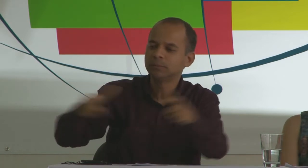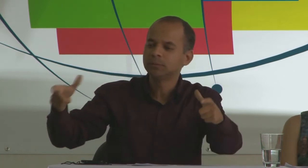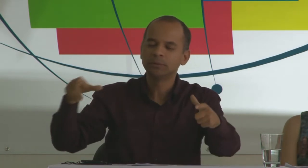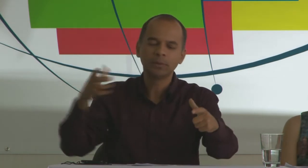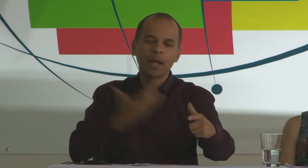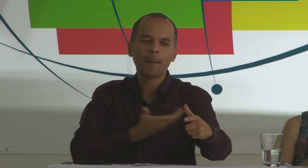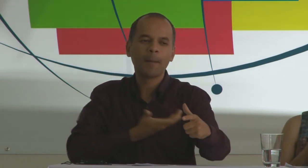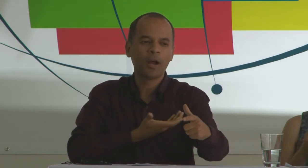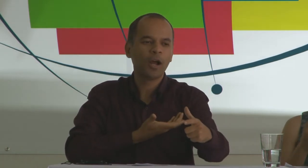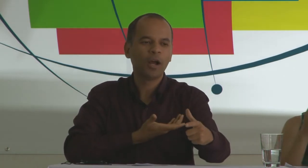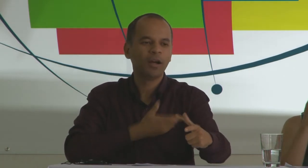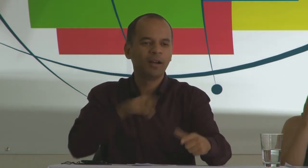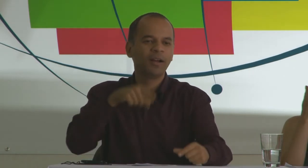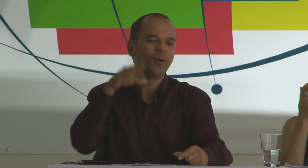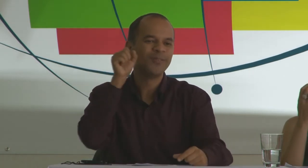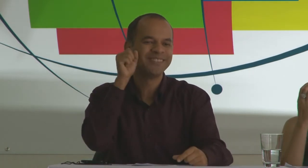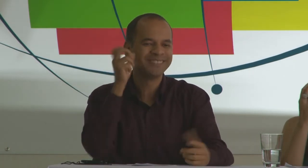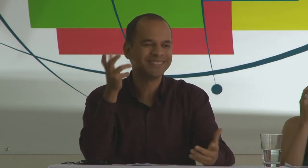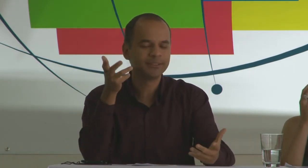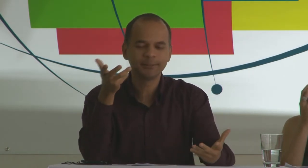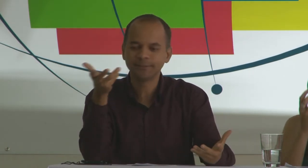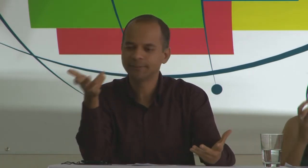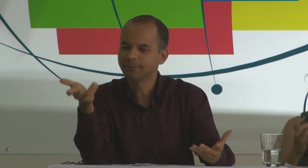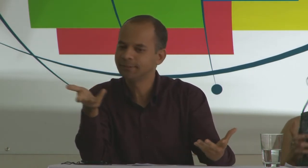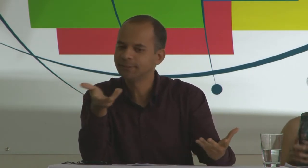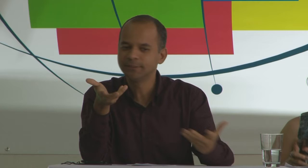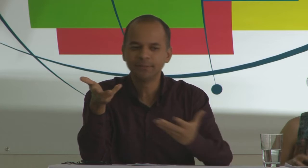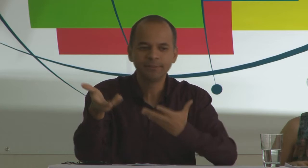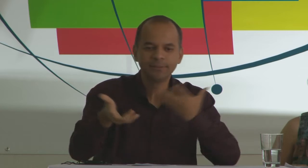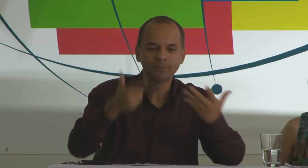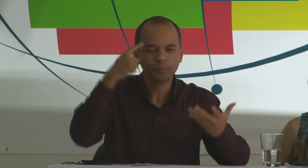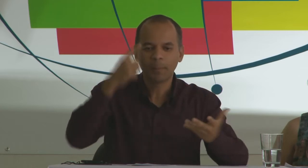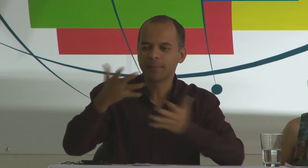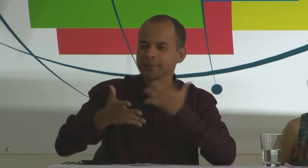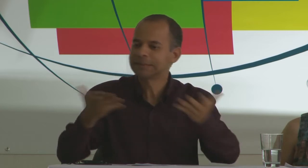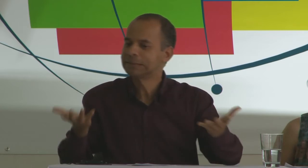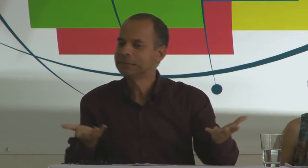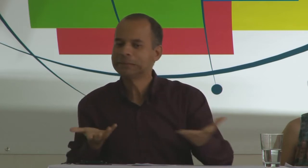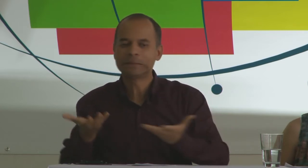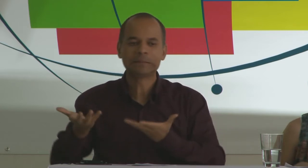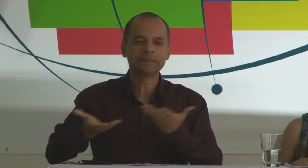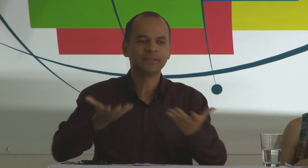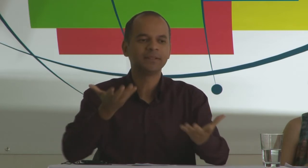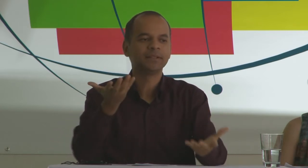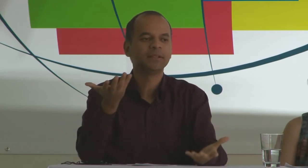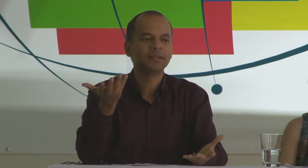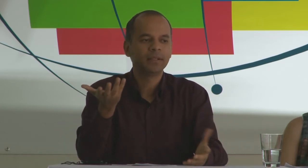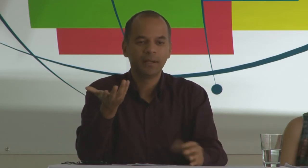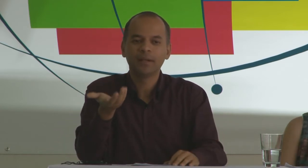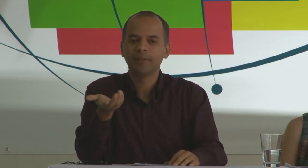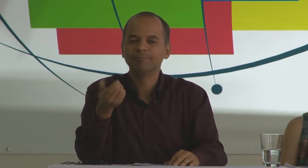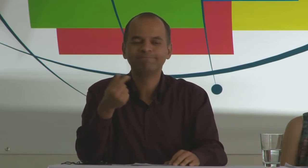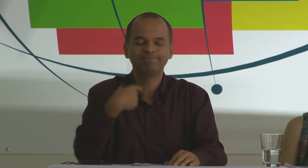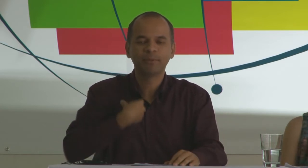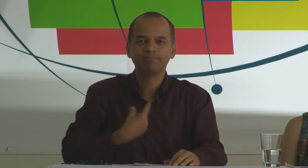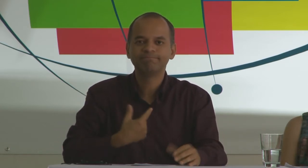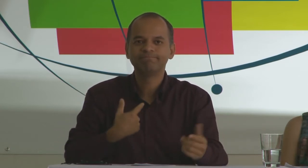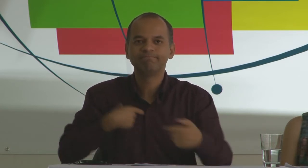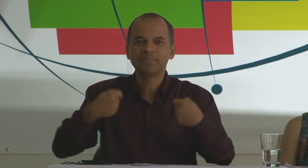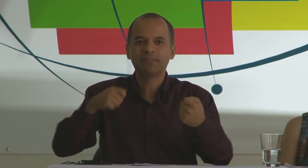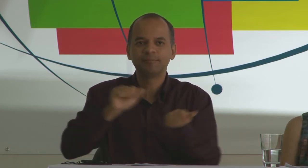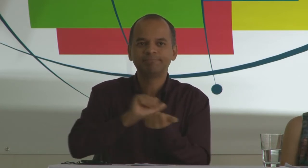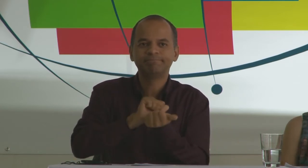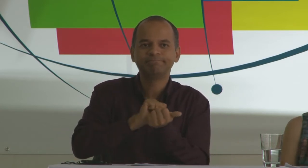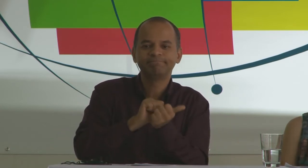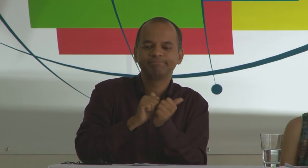quadro, e surgiram dúvidas, e a grande maioria dos meus amigos presentes naquele contexto eram ouvintes, e a nossa